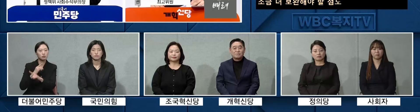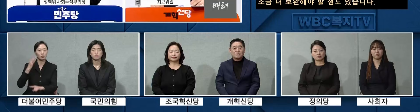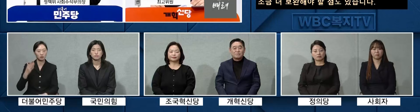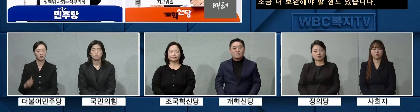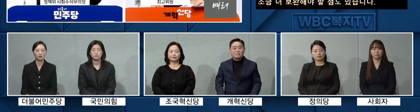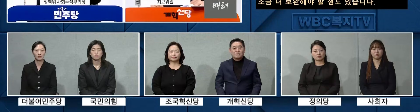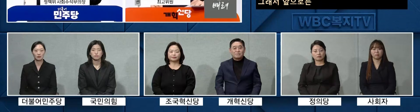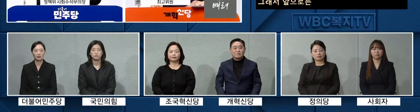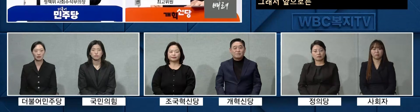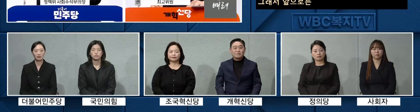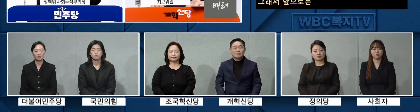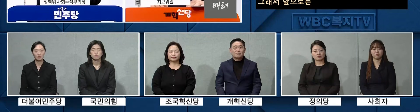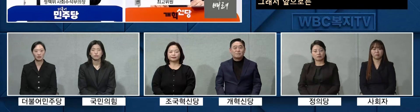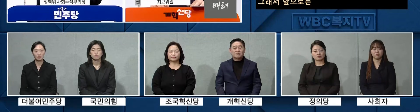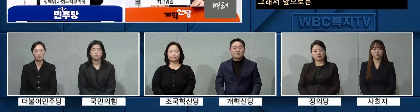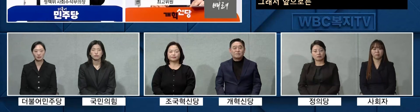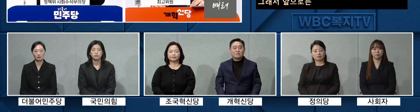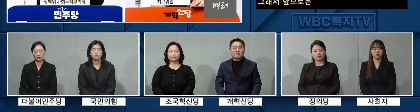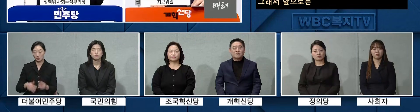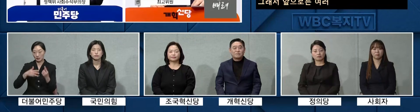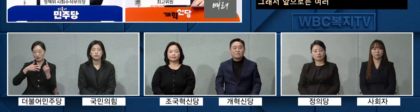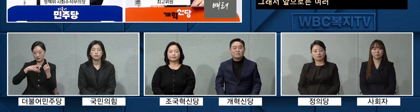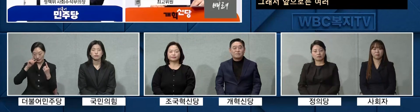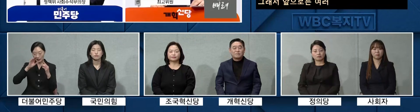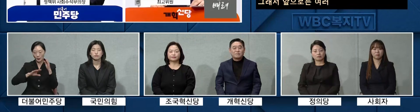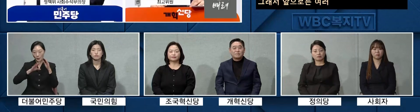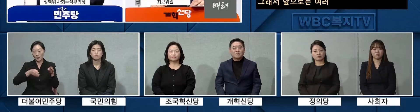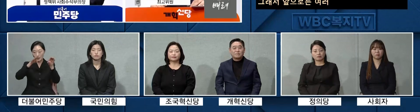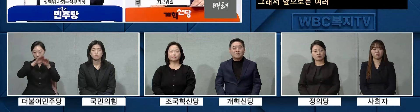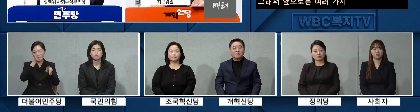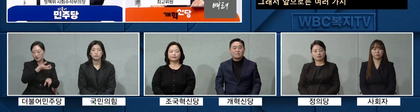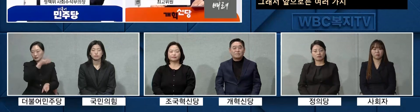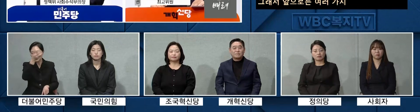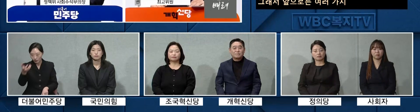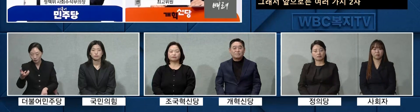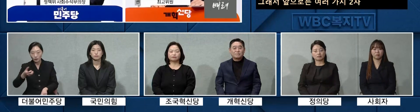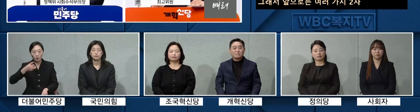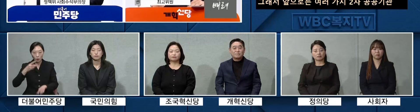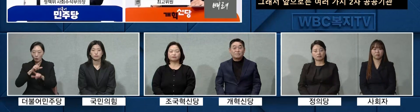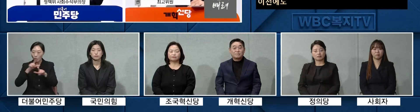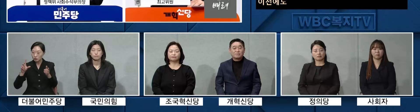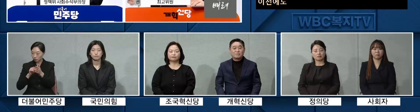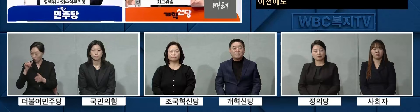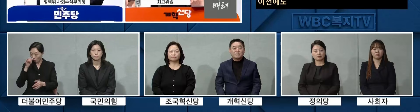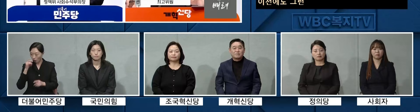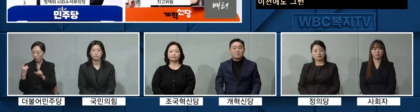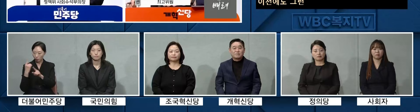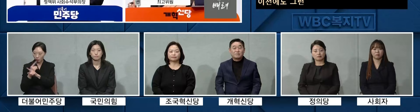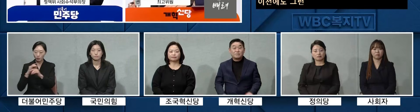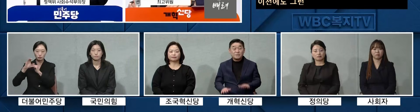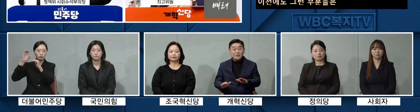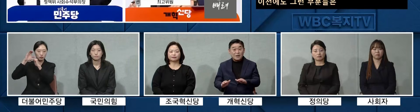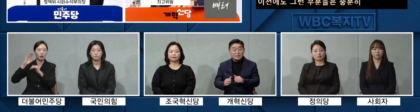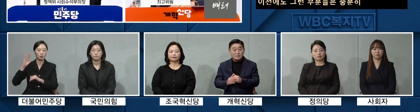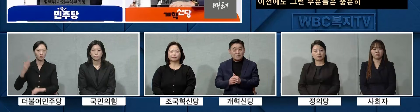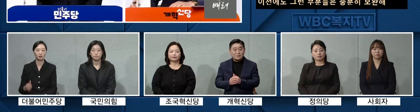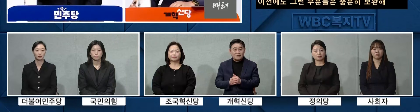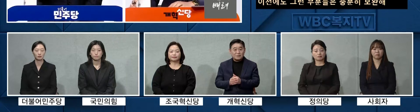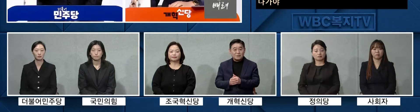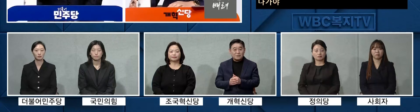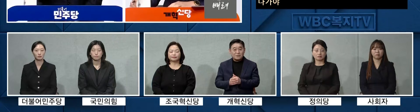여러 가지 2차 공공기관 이전에도 그런 점들은 충분히 보완해 나가야 될 거라고 생각합니다. 이번에는